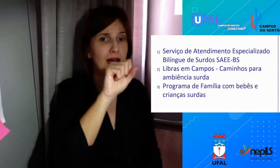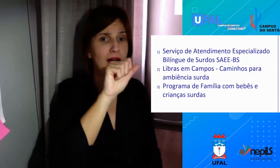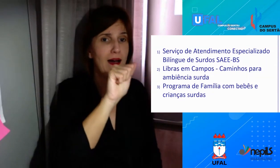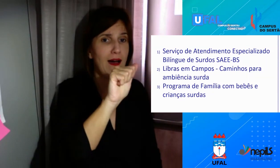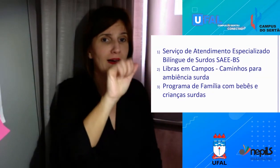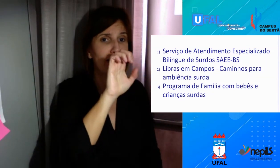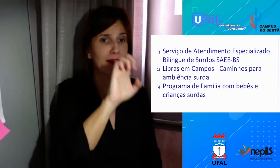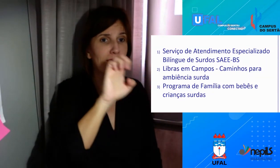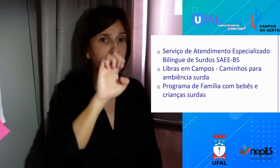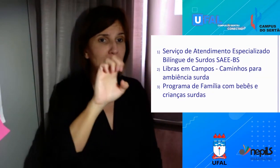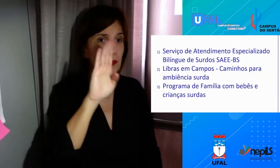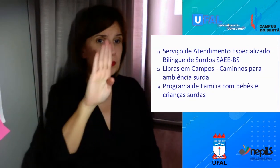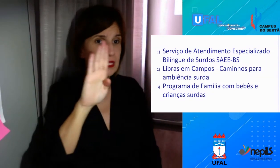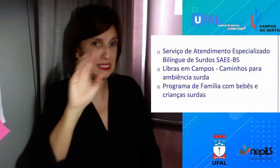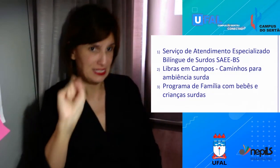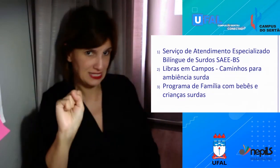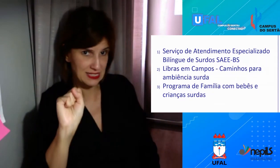Mas para além do ensino superior,